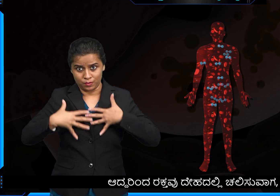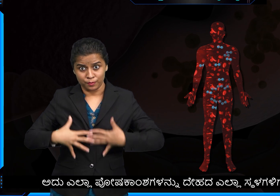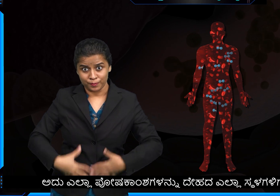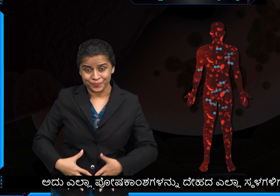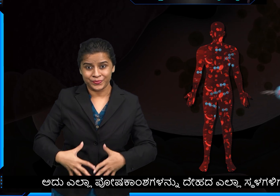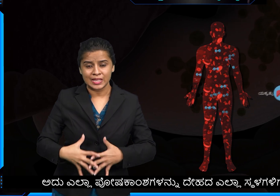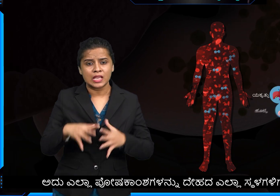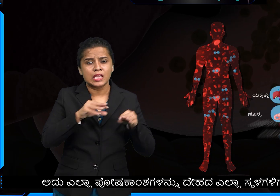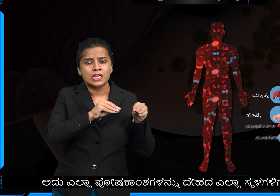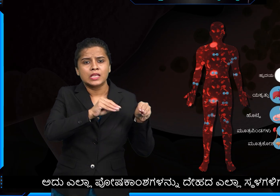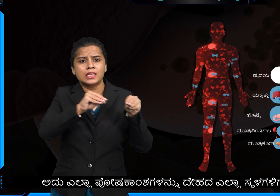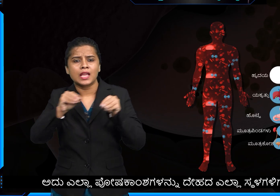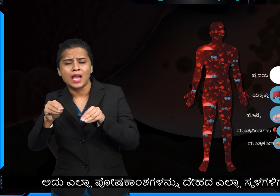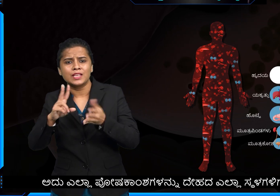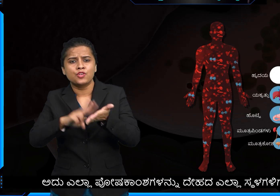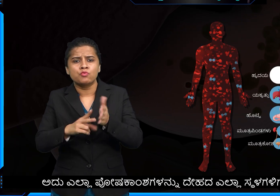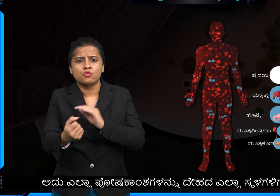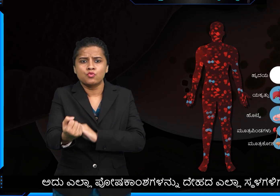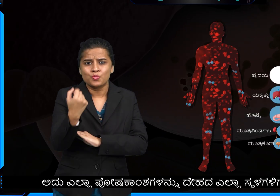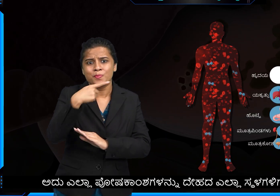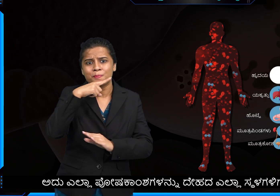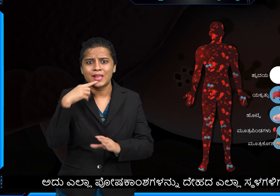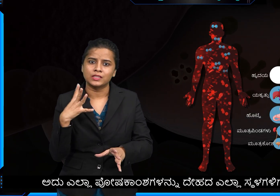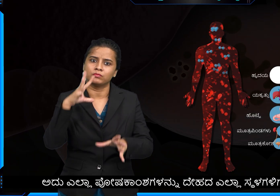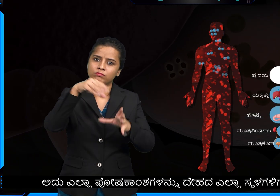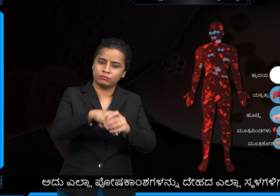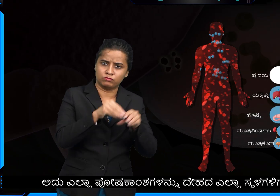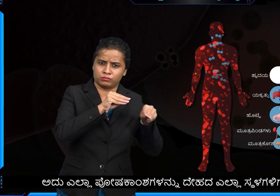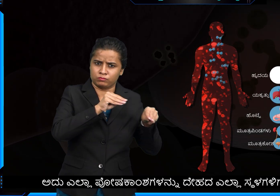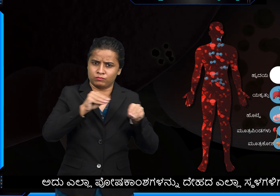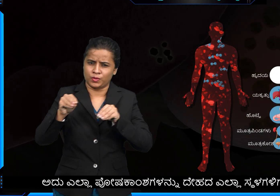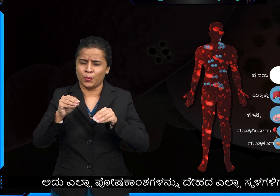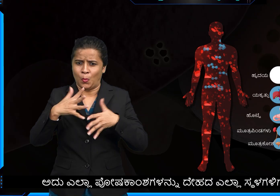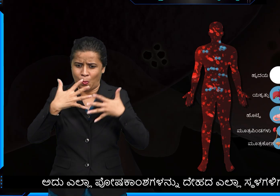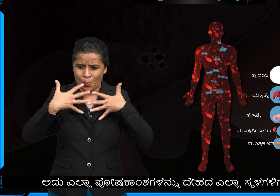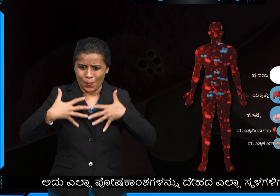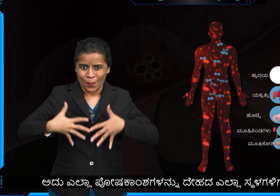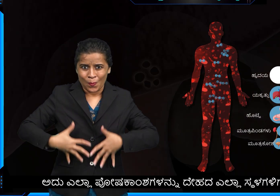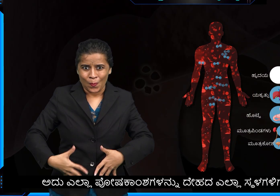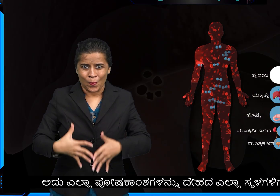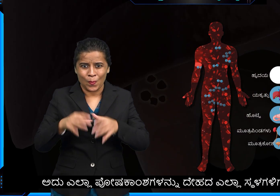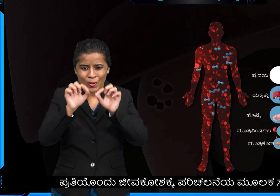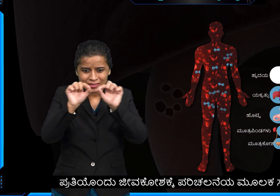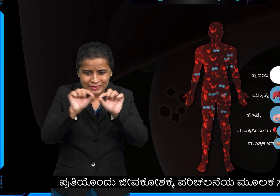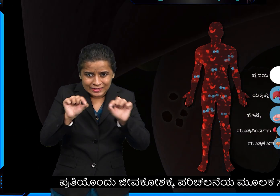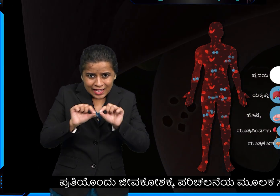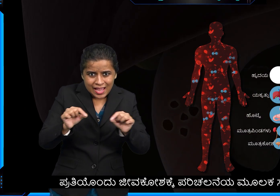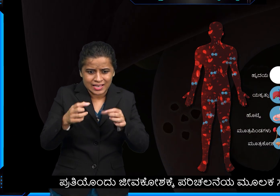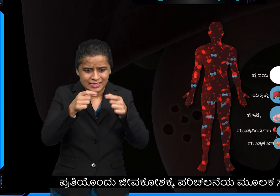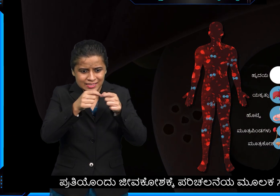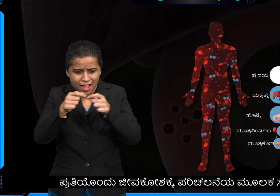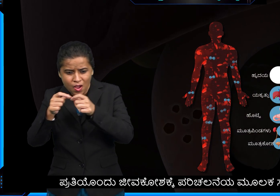ಚಲಿಸುವಾಗ ಅದು ಎಲ್ಲಾ ಪೋಷಕಾಂಶಗಳನ್ನು ದೇಹದ ಎಲ್ಲಾ ಸ್ಥಳಗಳಿಗೆ ಮತ್ತು ದೇಹದ